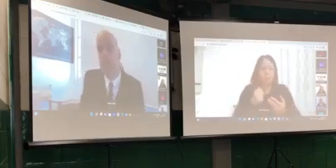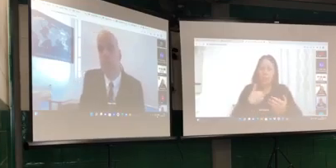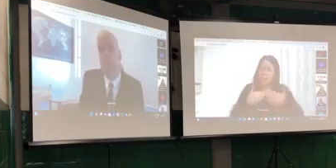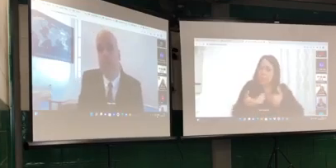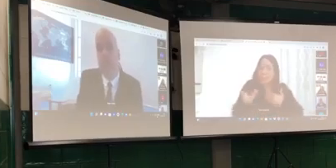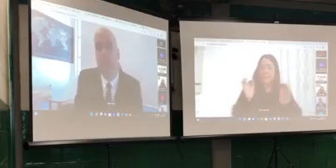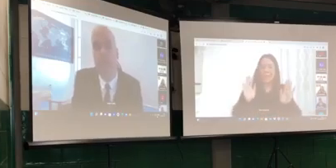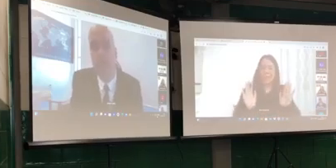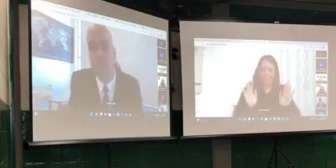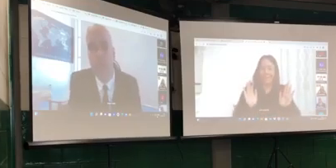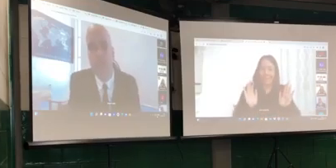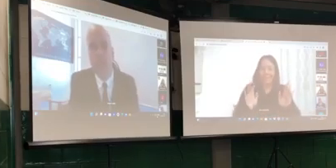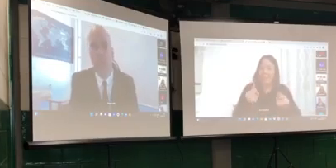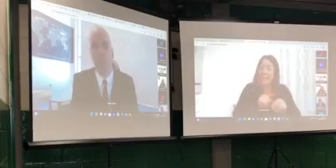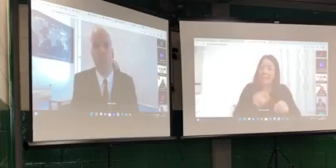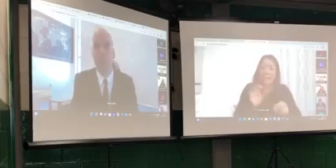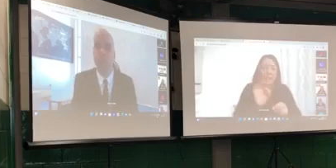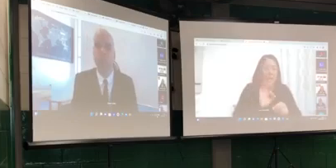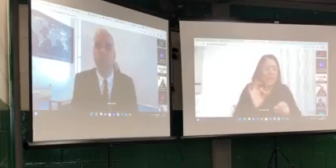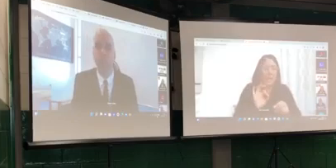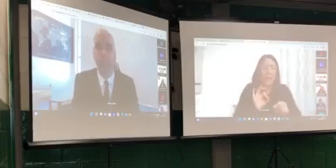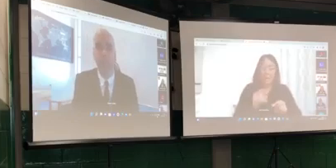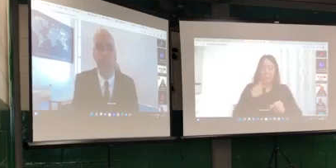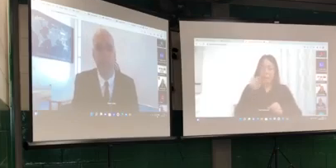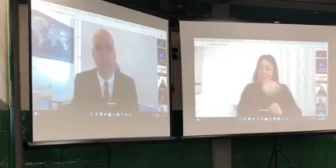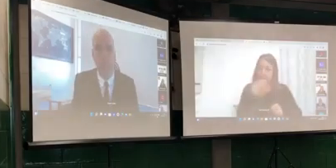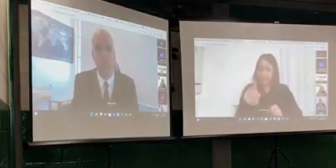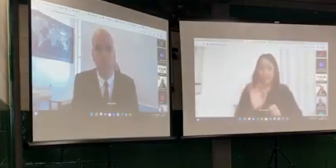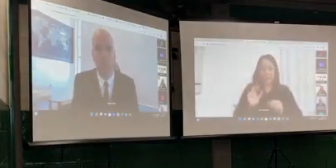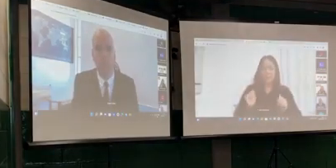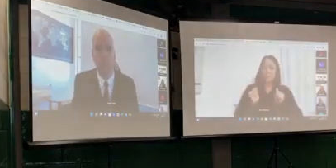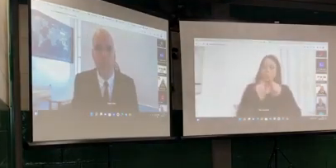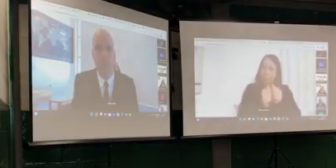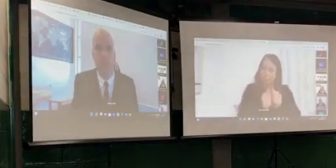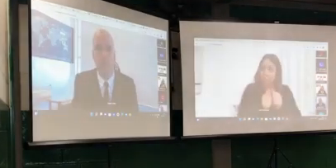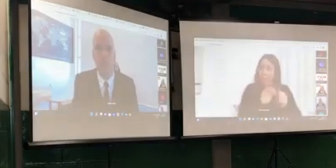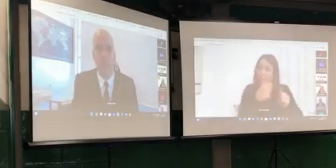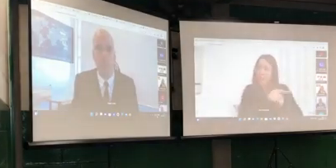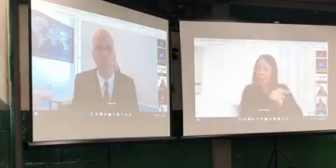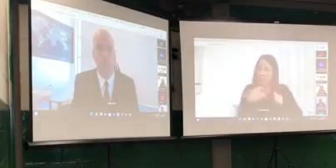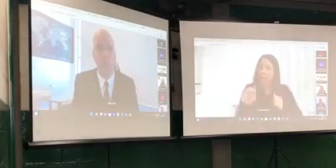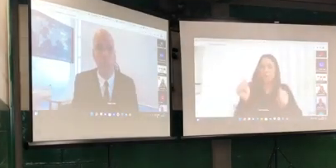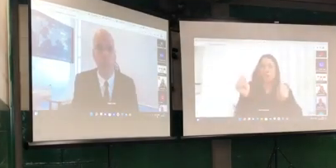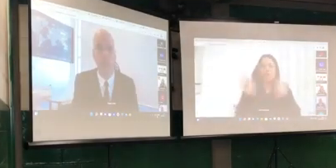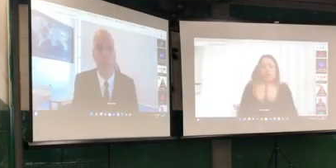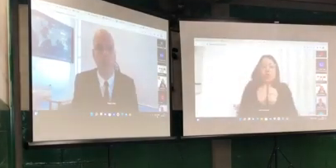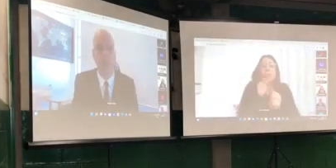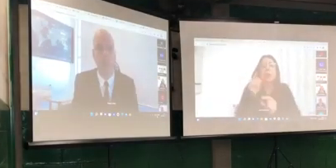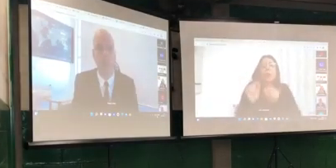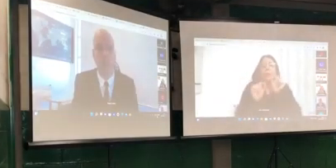quiserem, né? E nada sobre eles sem eles. Então, é preciso ter eles sempre juntos, né? Para que vocês